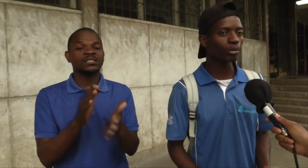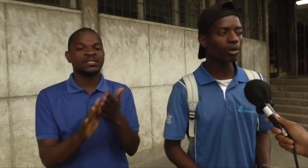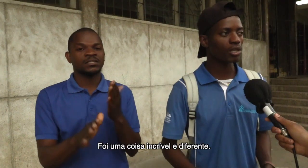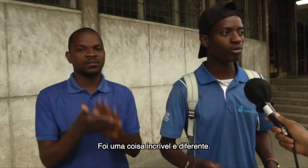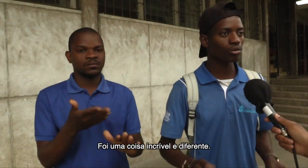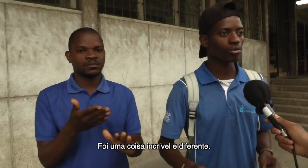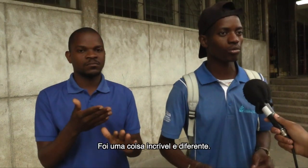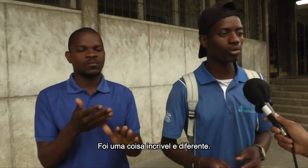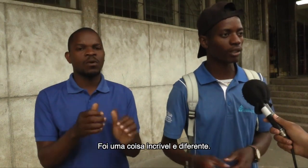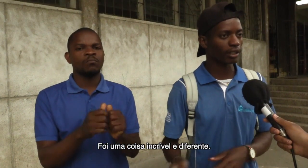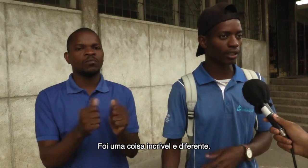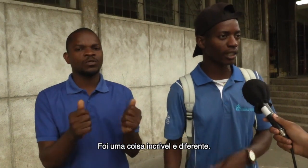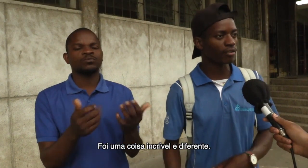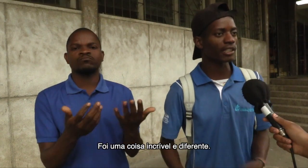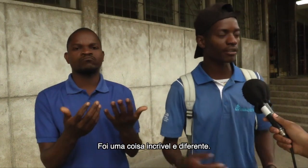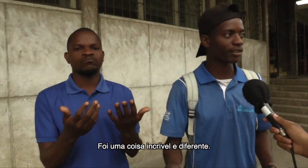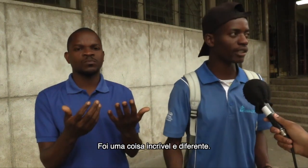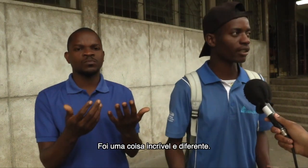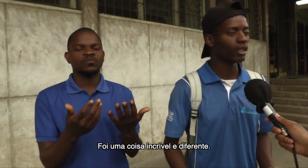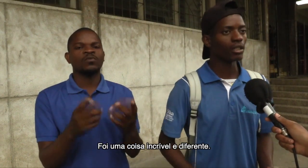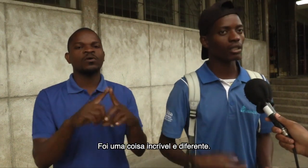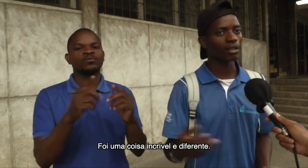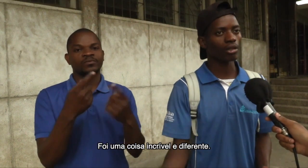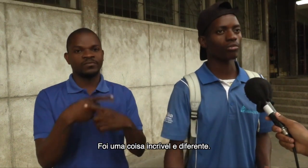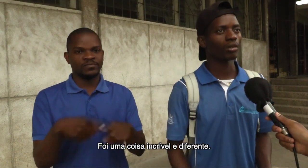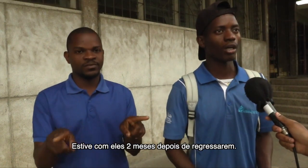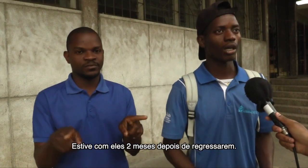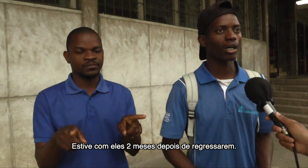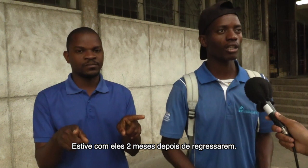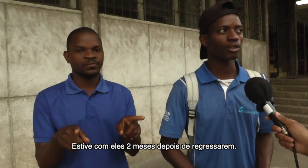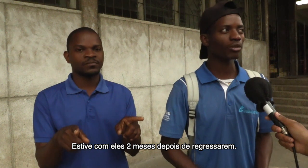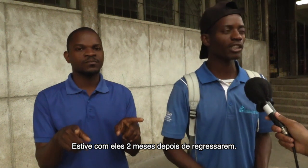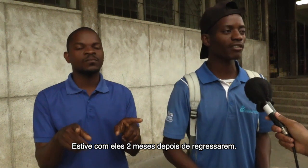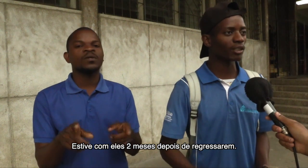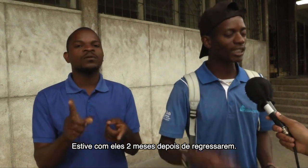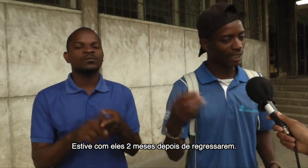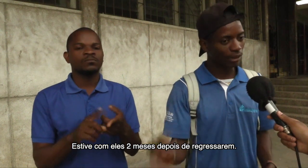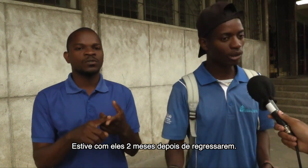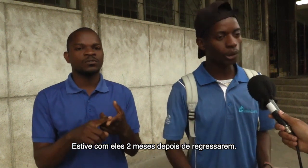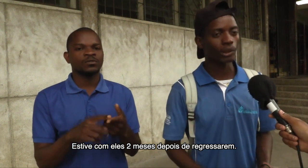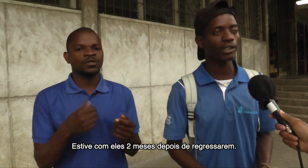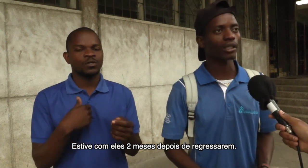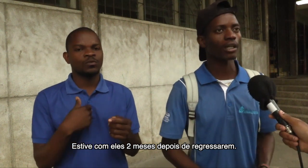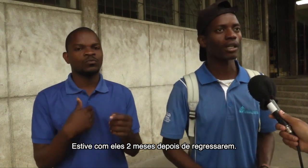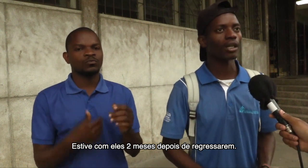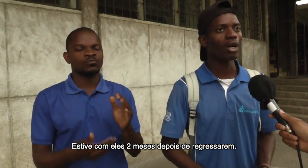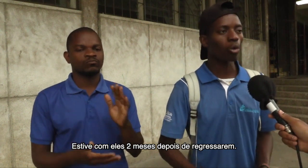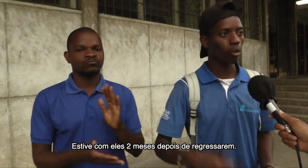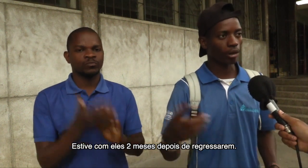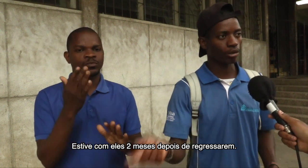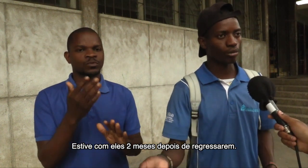Foi uma coisa muito, muito incrível e diferente. Então, só estive exatamente com eles